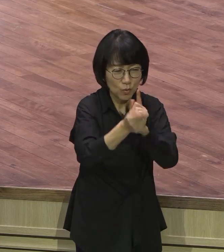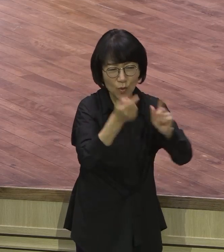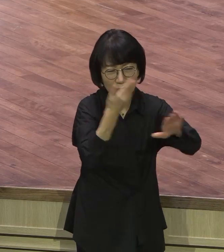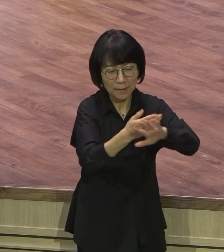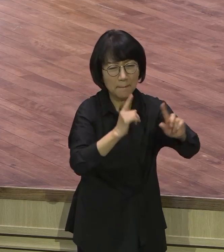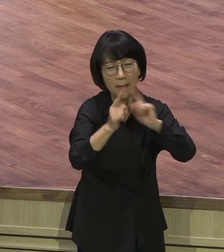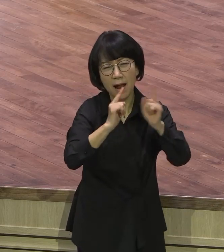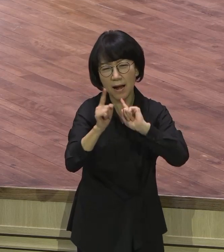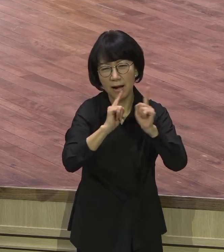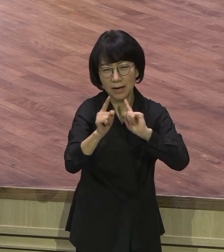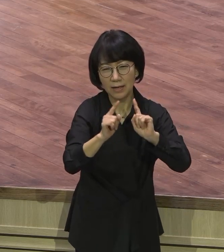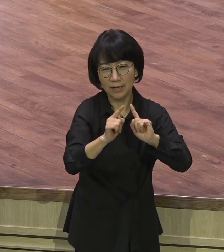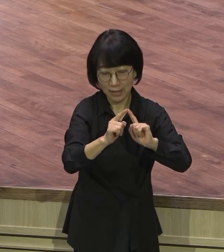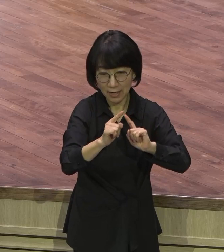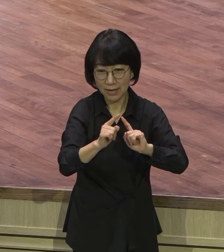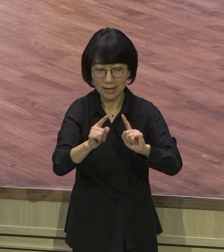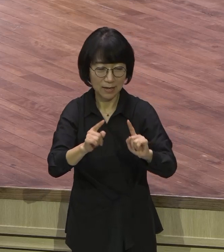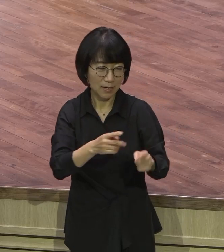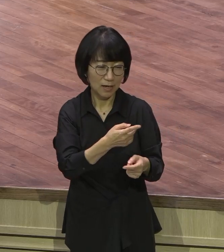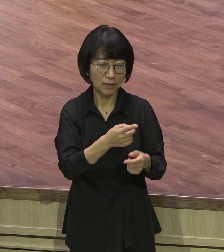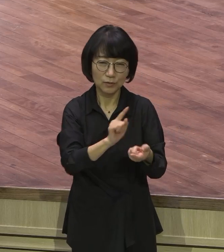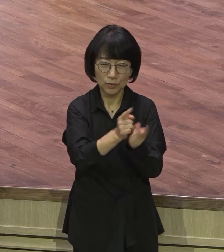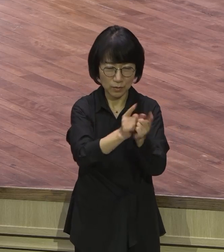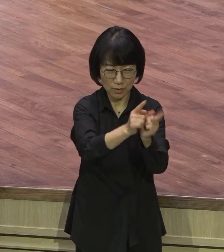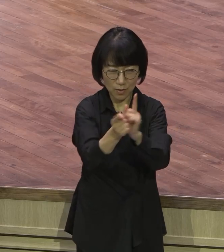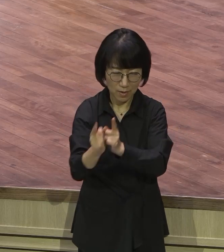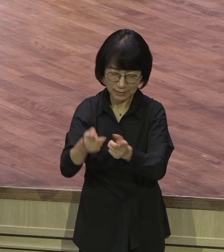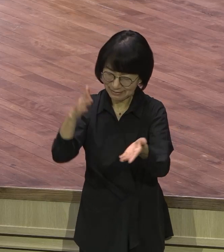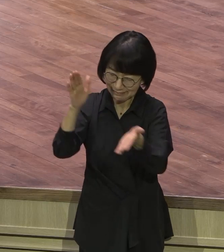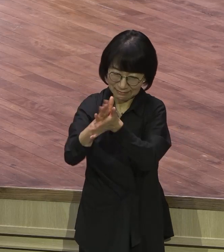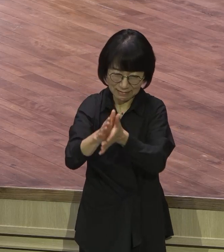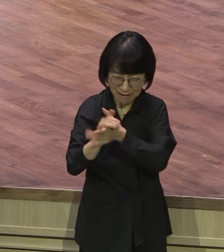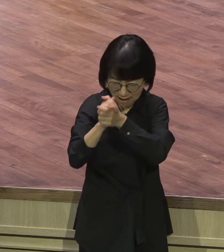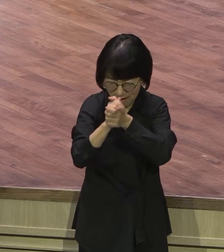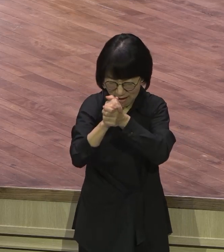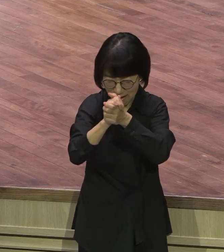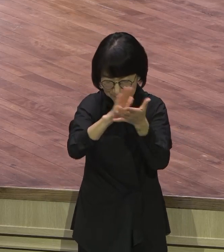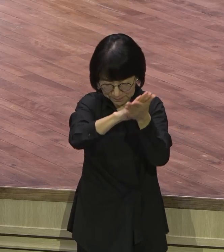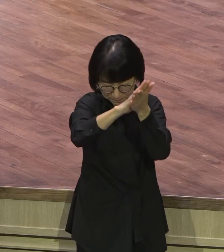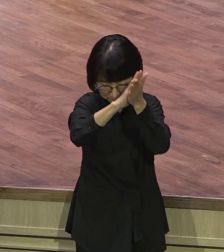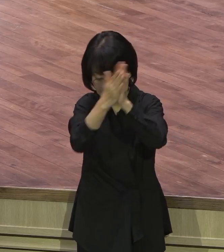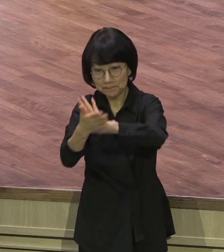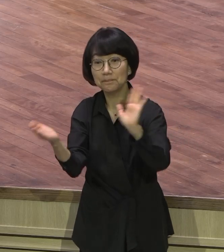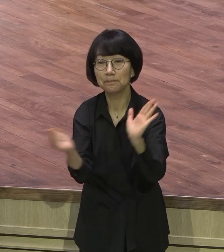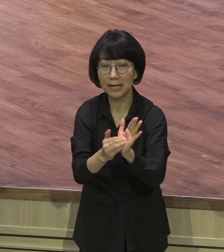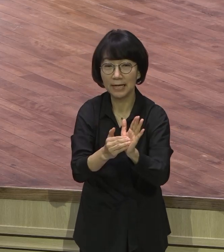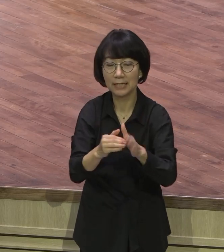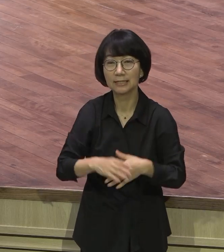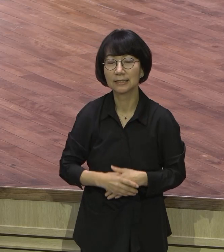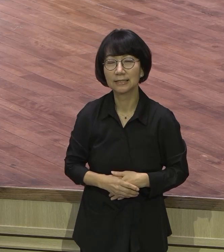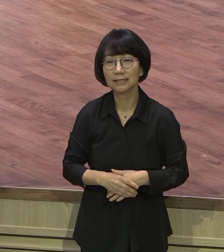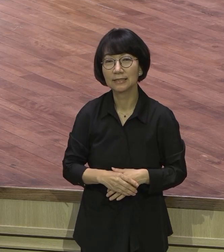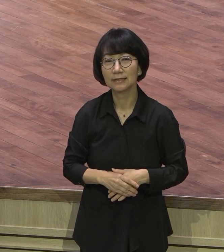사도를 비롯한 모든 성도들이 확 변하게 났습니다 성령 충만